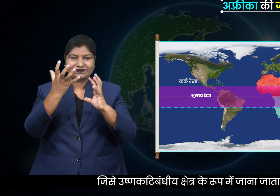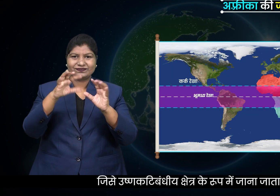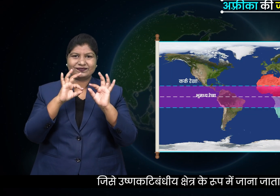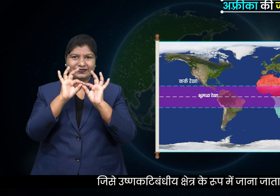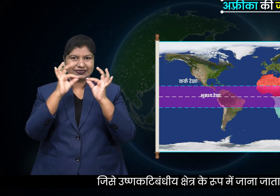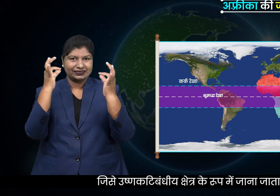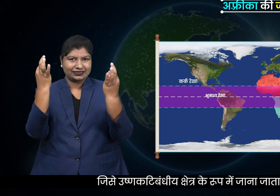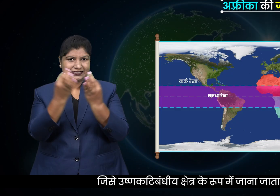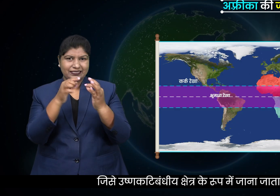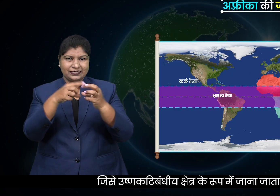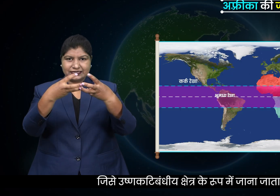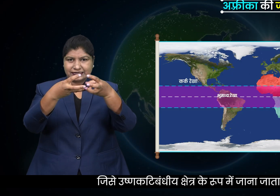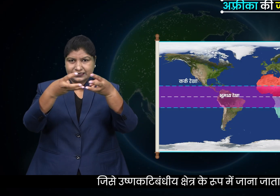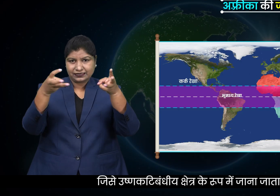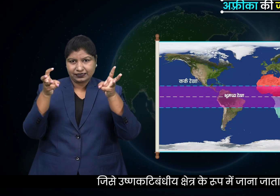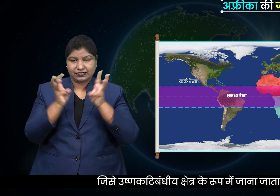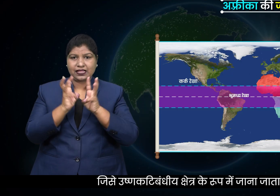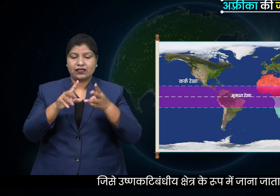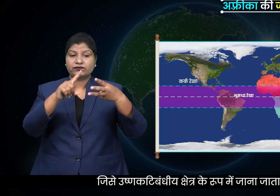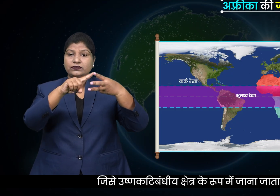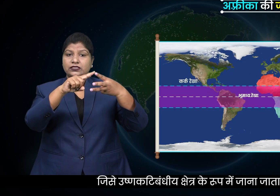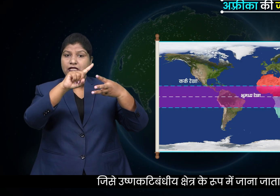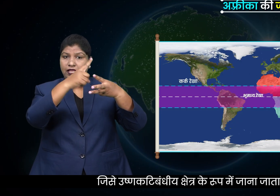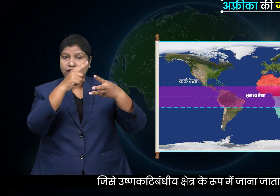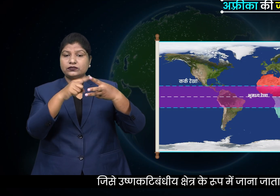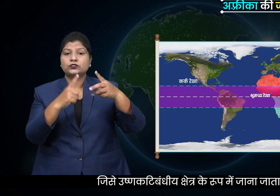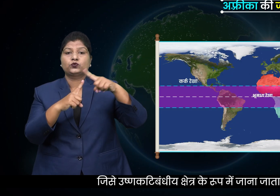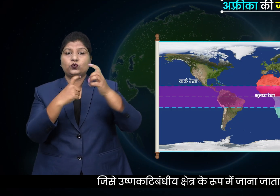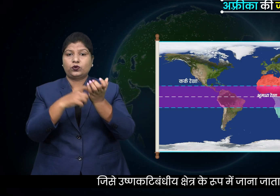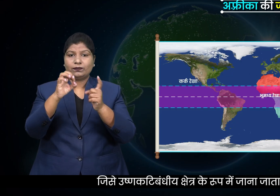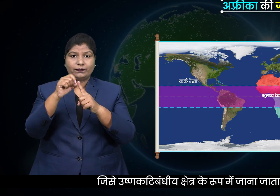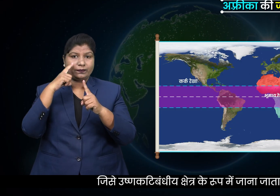जिसे उष्णकटिबंधीय क्षेत्र के रूप में जाना जाता है।